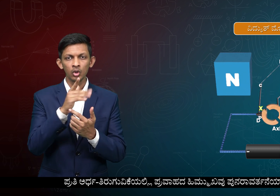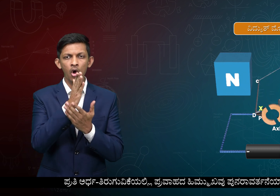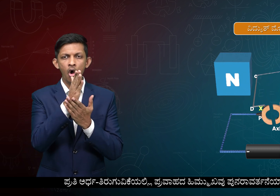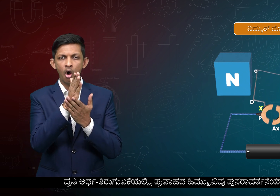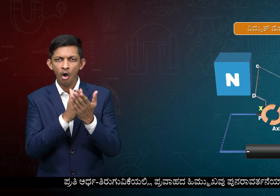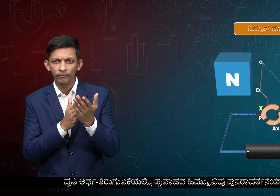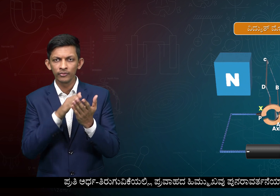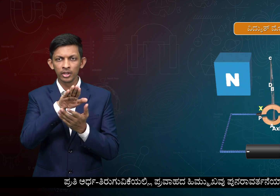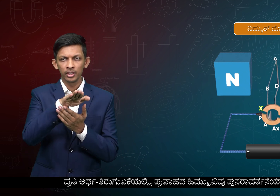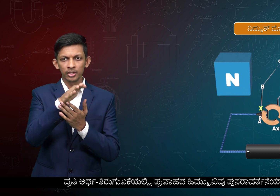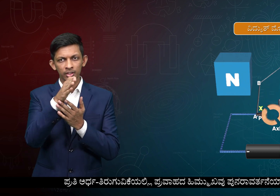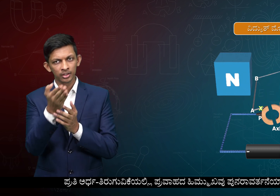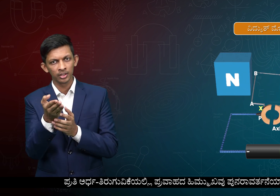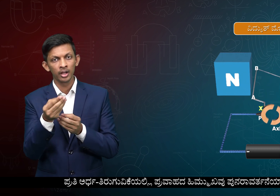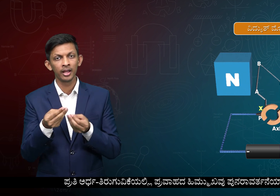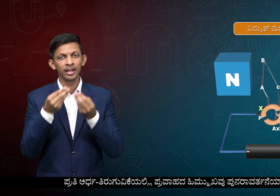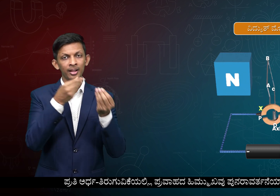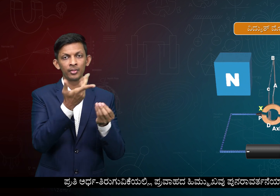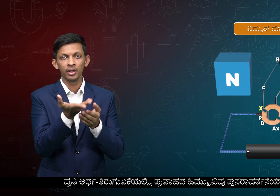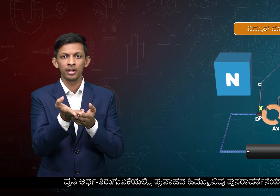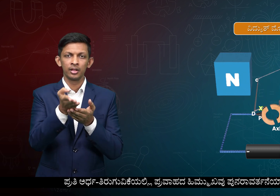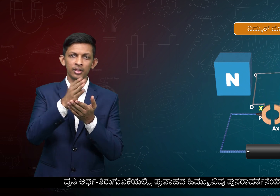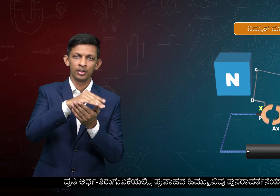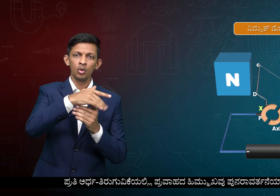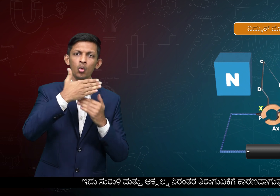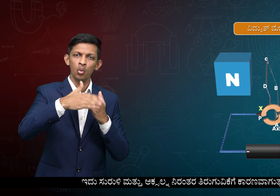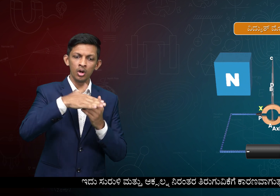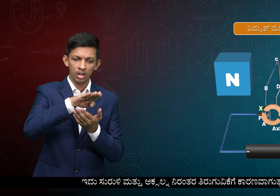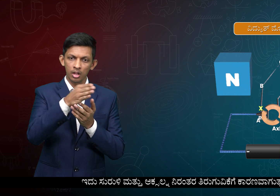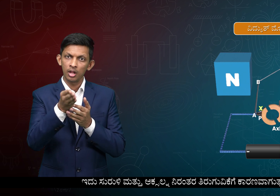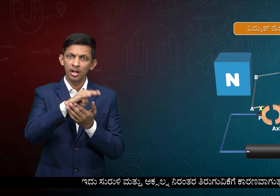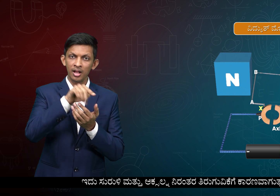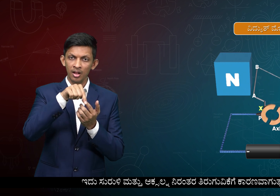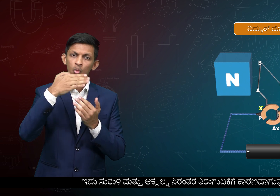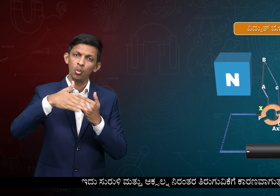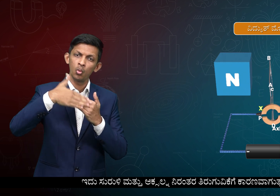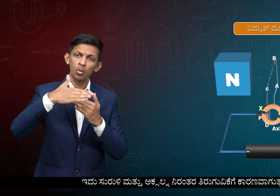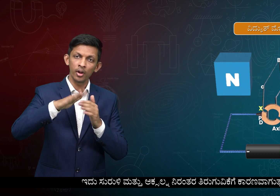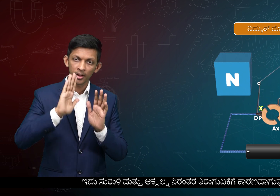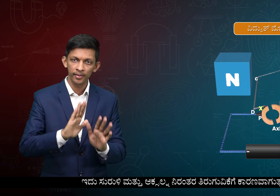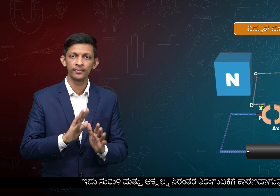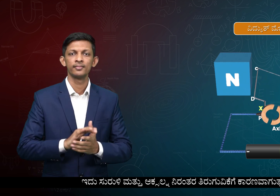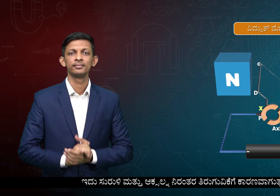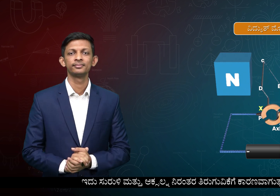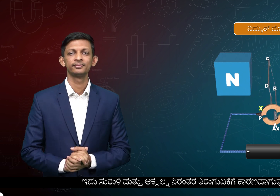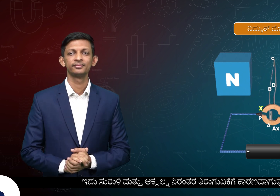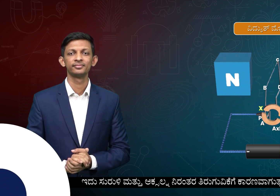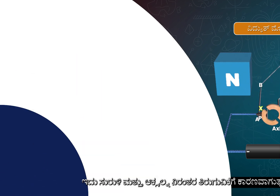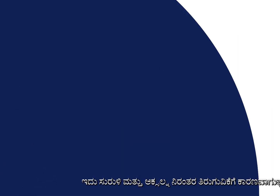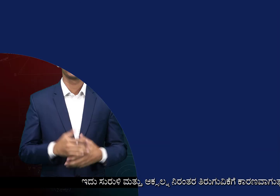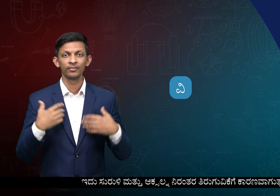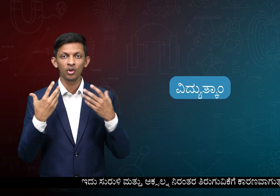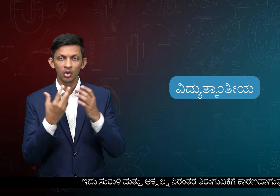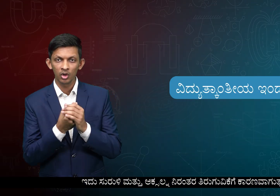ತಿರುಗುವಿಕೆಯಲ್ಲಿ ಪ್ರವಾಹದ ಹಿಮ್ಮುಖವು ಪುನರಾವರ್ತನೆಯಾಗುತ್ತದೆ ಮತ್ತು ಸುರುಳಿ ಮತ್ತು ಆಕ್ಸೆಲ್ನ ನಿರಂತರ